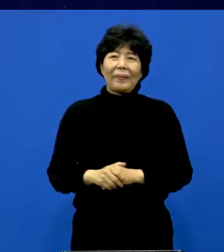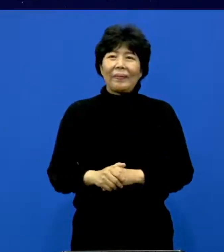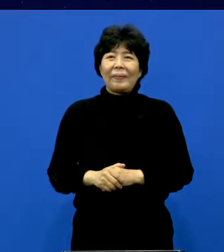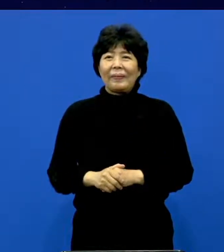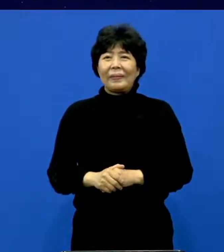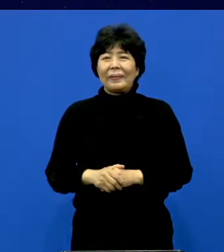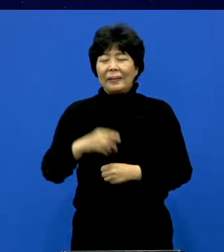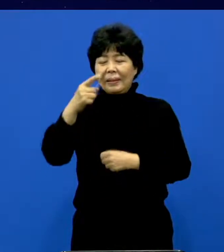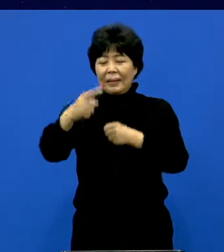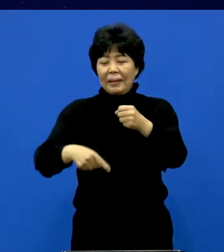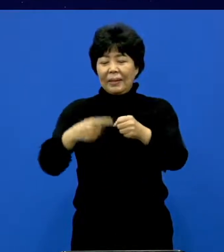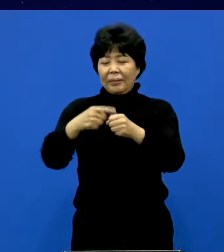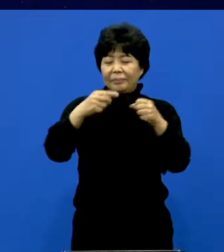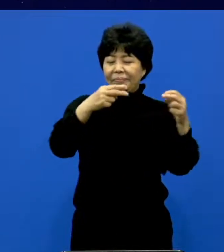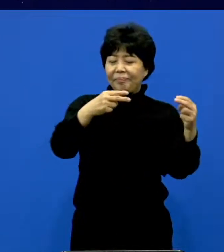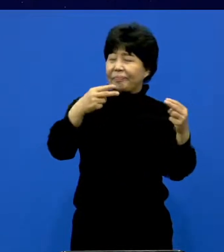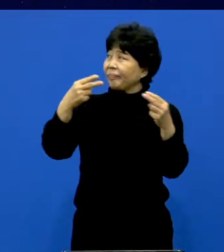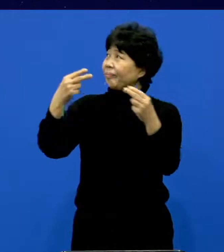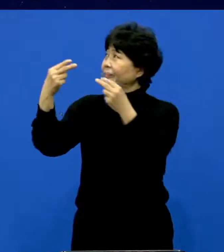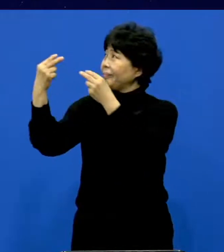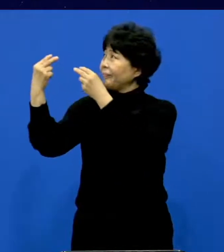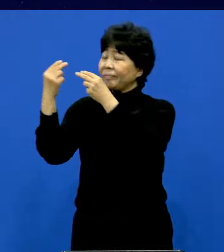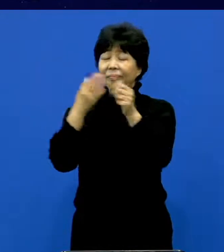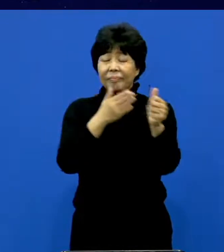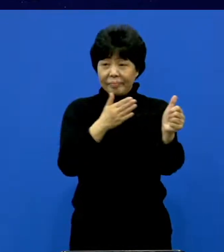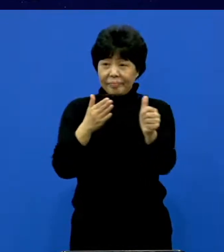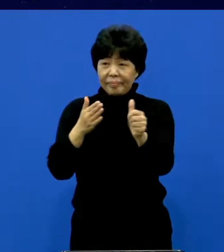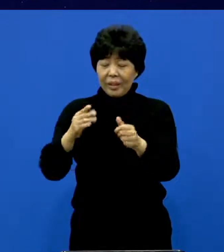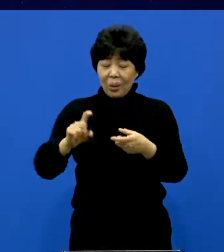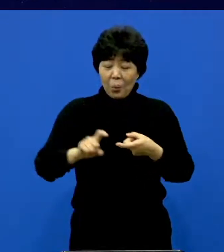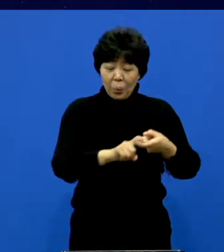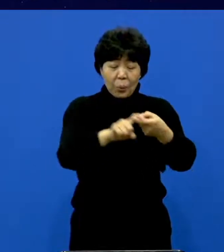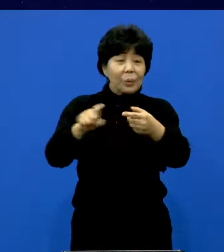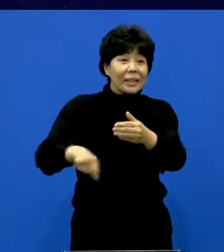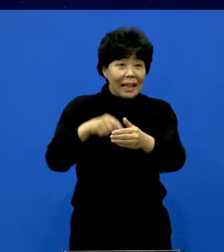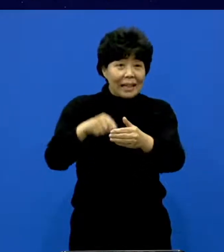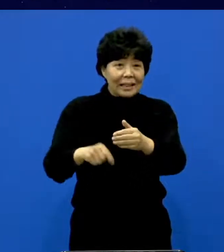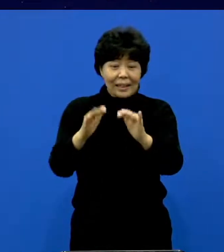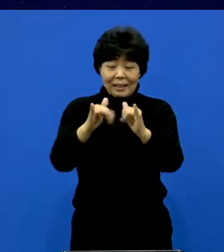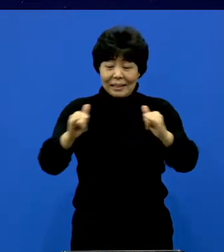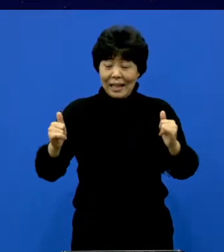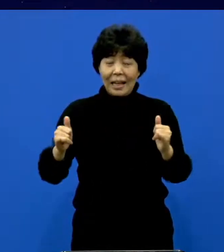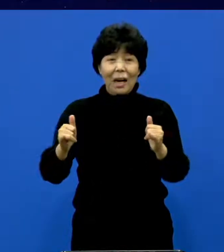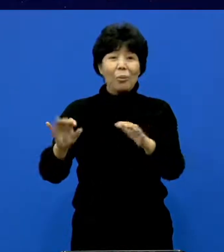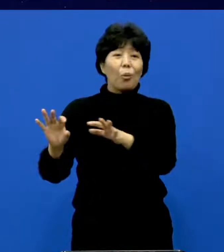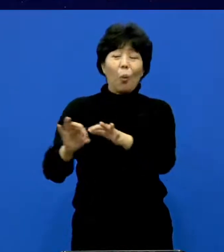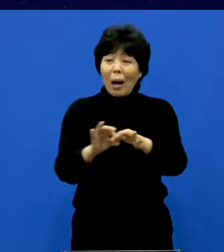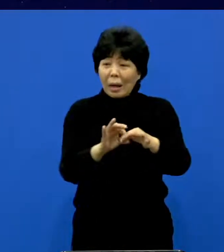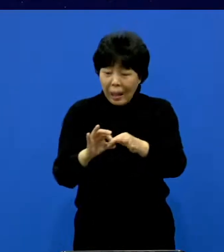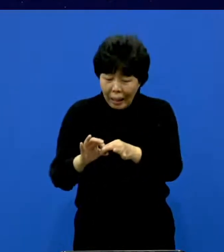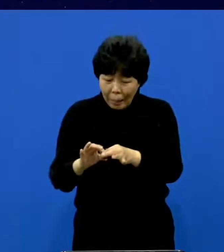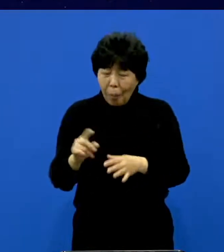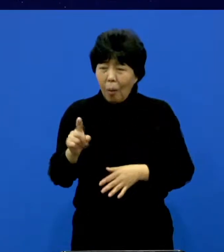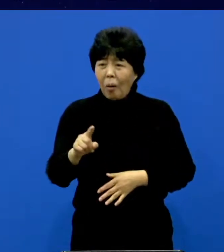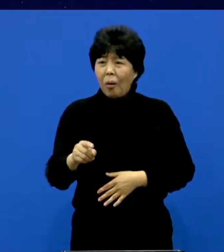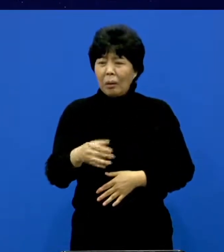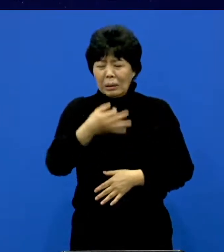여러분 한 해를 돌아보십시오. 공동체 안에서 인간관계가 어떤가. 어떤 분은 그럴 거예요. 너무 힘들어서 사역을 내려놓고